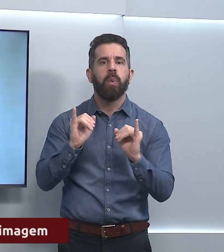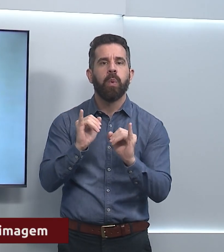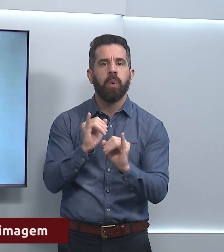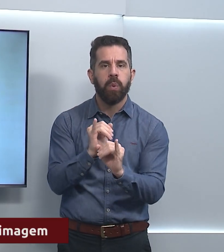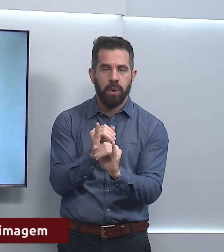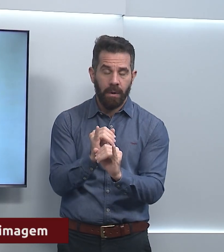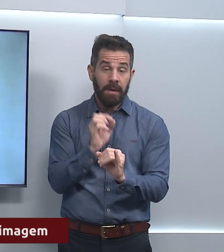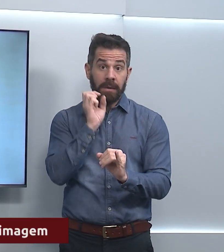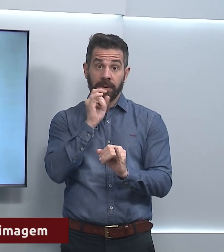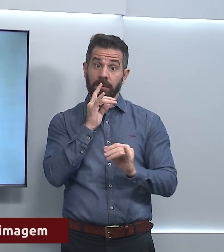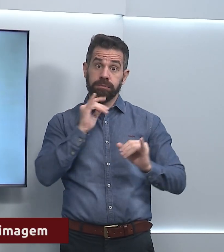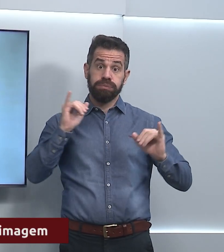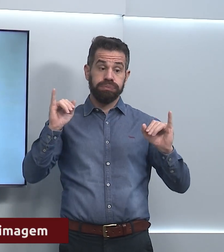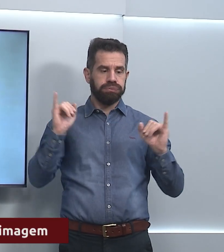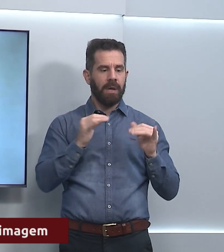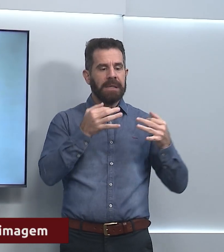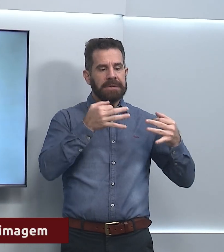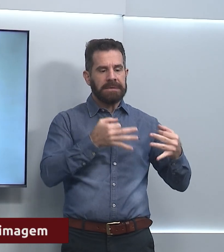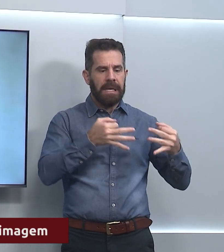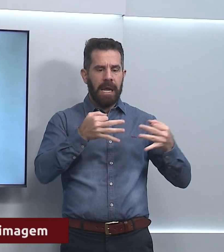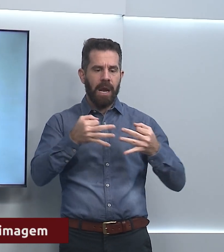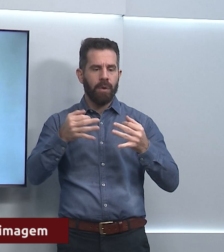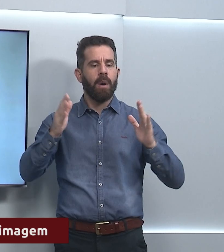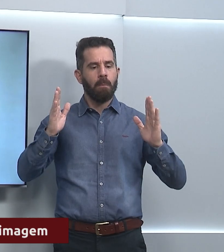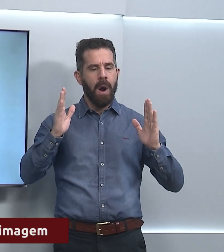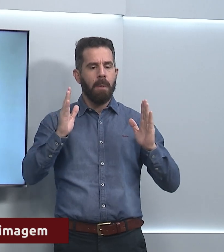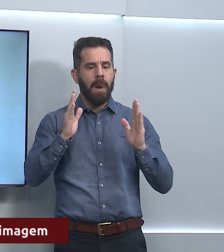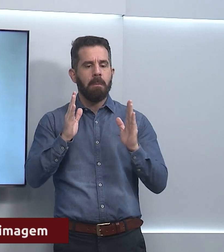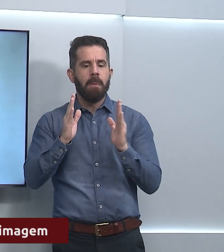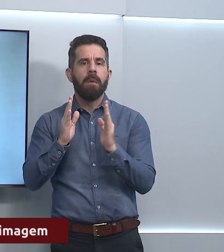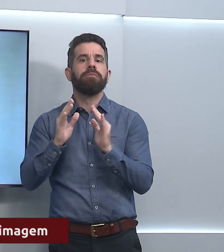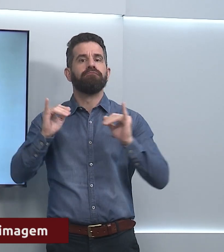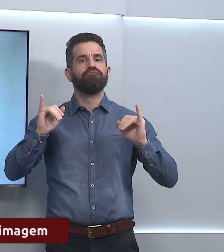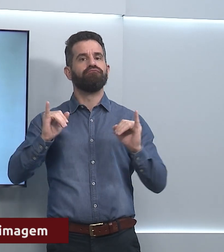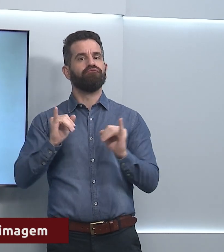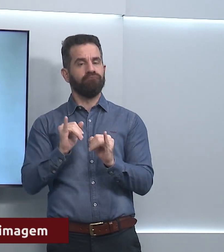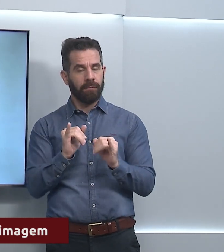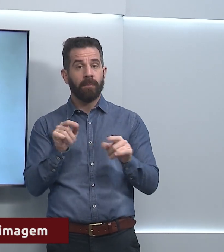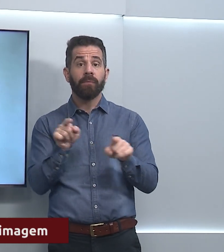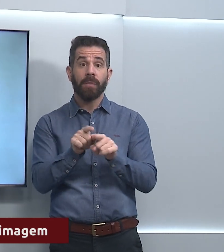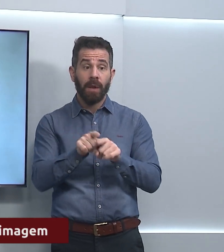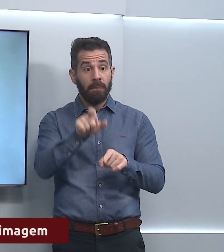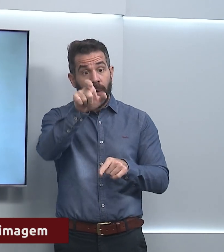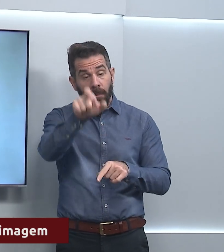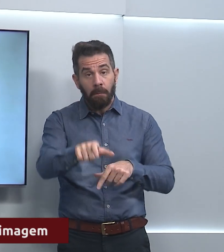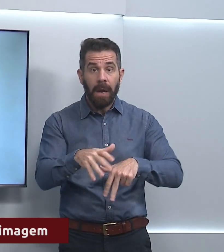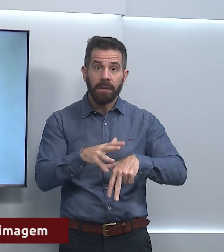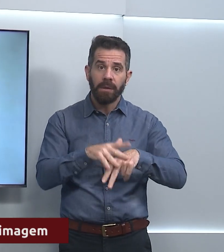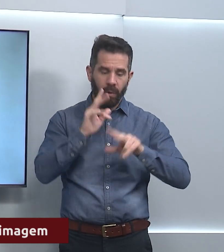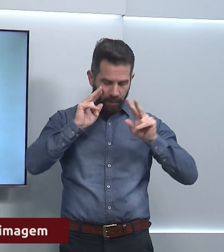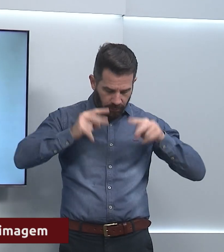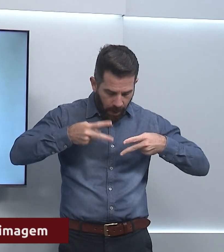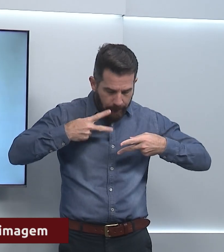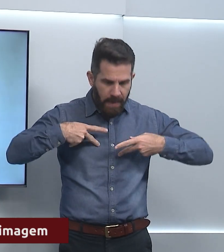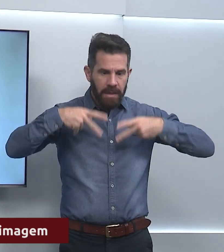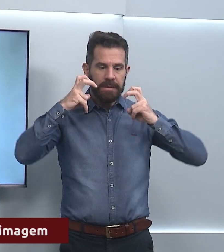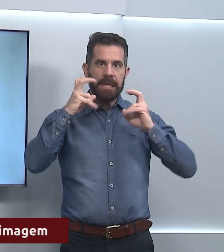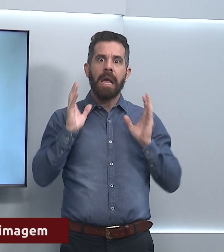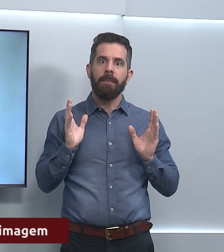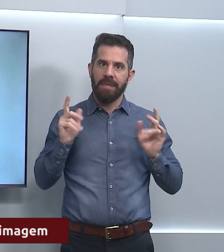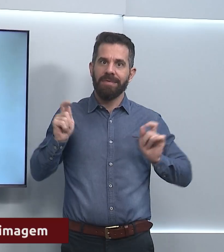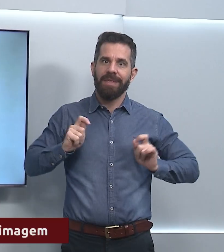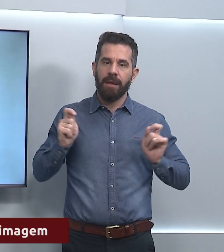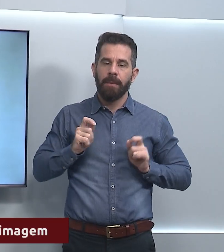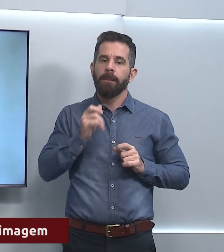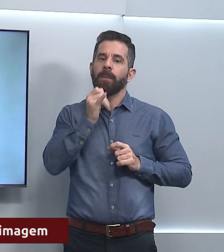peso de forma correta, ajudando também o paciente a se ver, né? Então, por isso que quando você tem um acompanhamento,